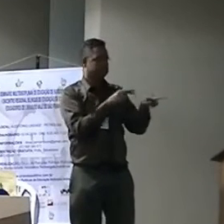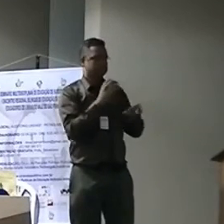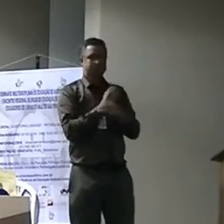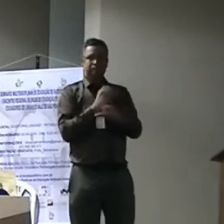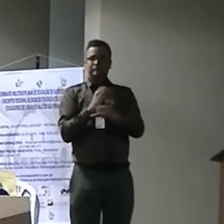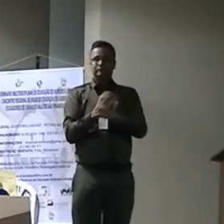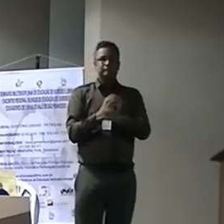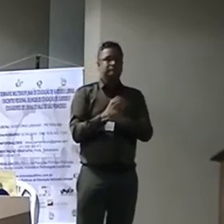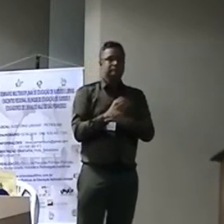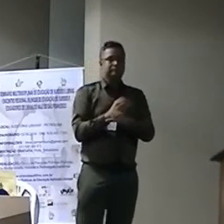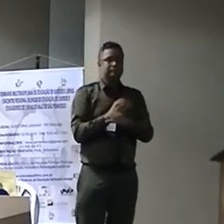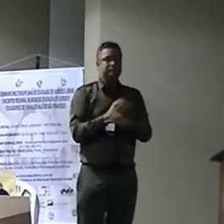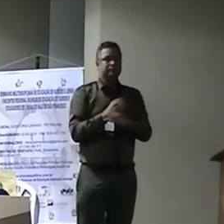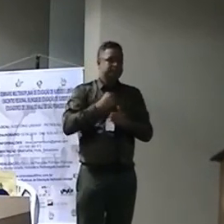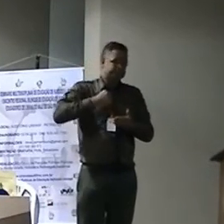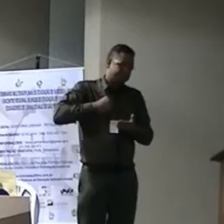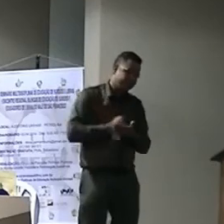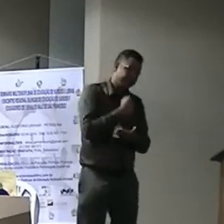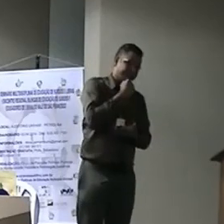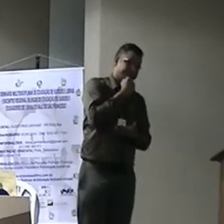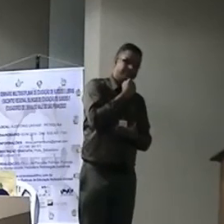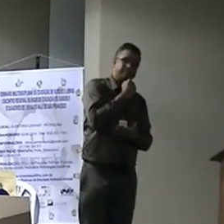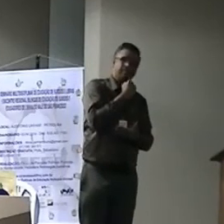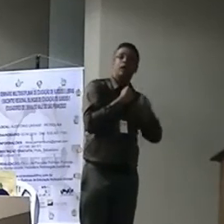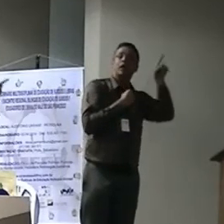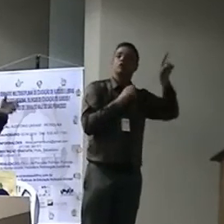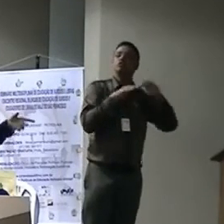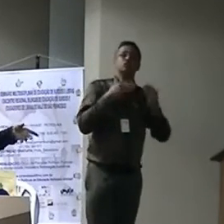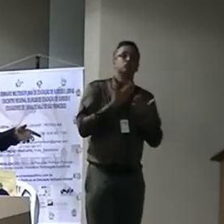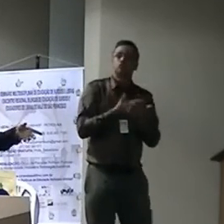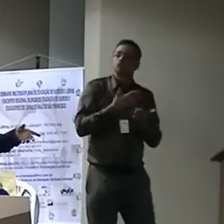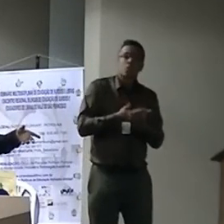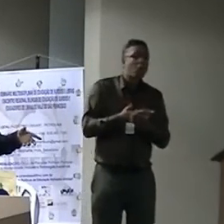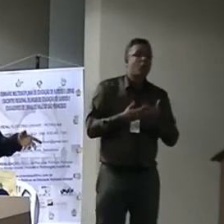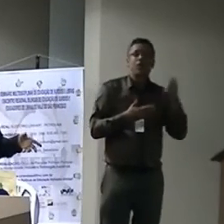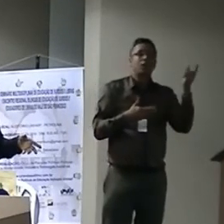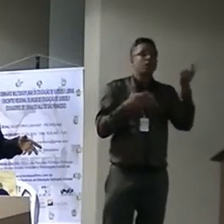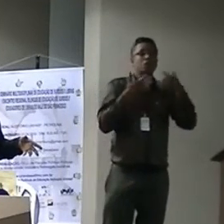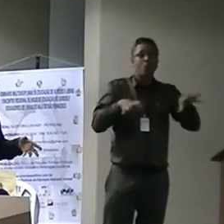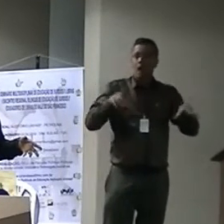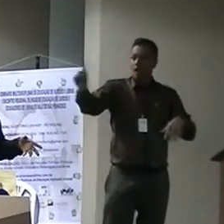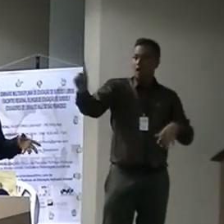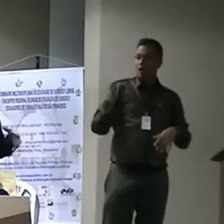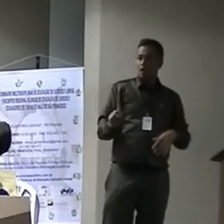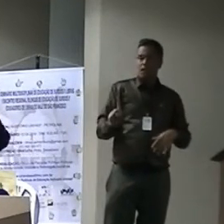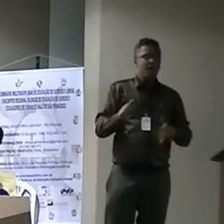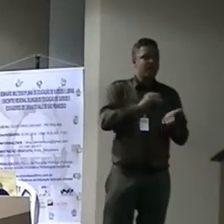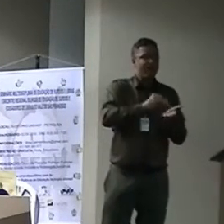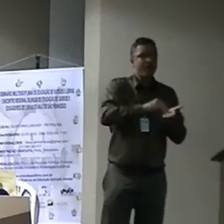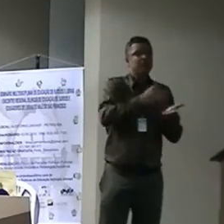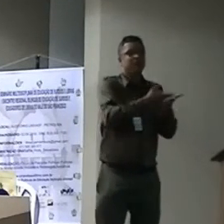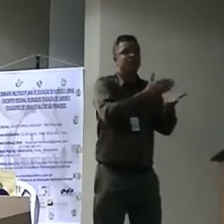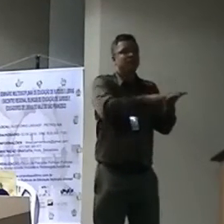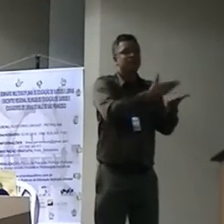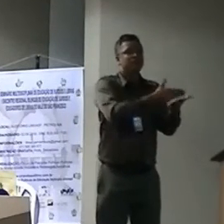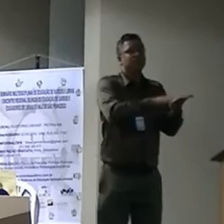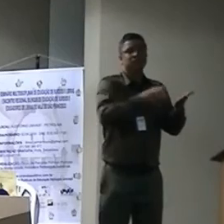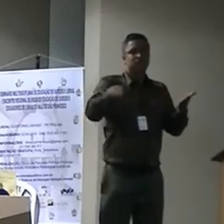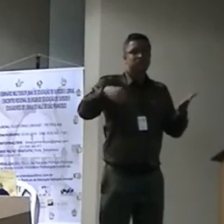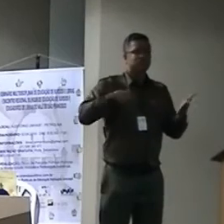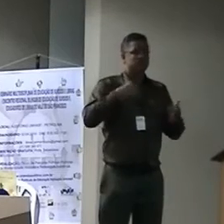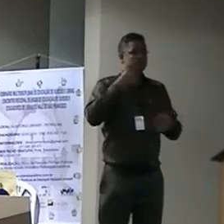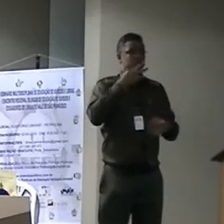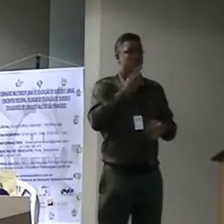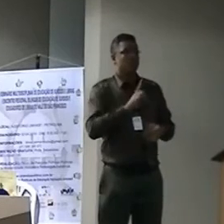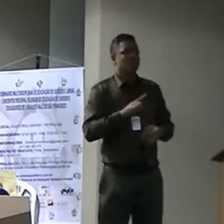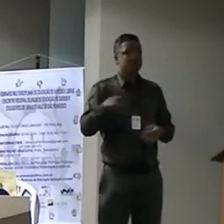preparada para receber. Porque a escola começa a dizer, mas quem vai ficar aqui para traduzir o que ele está dizendo? Então, os pais começam,